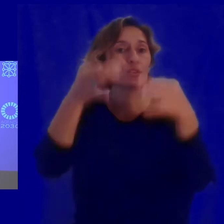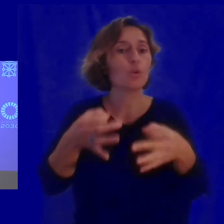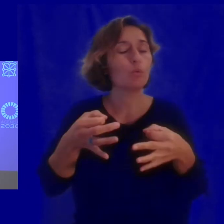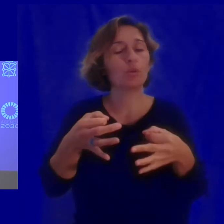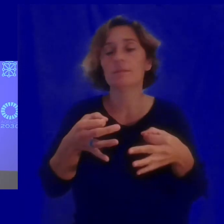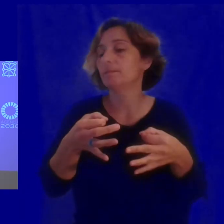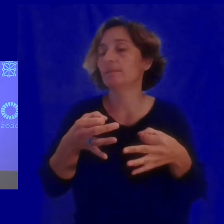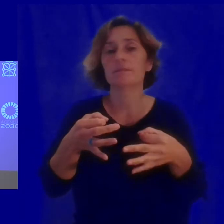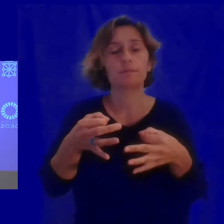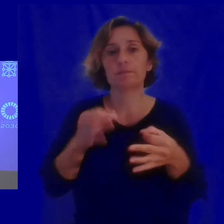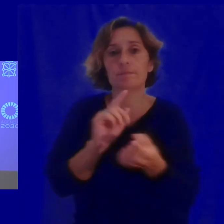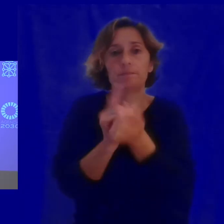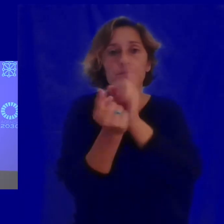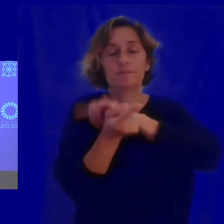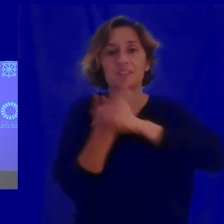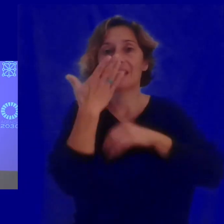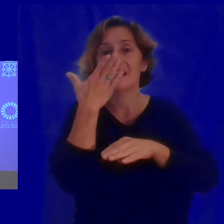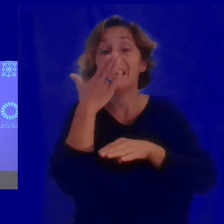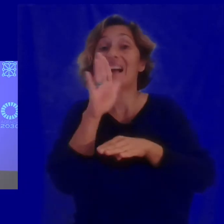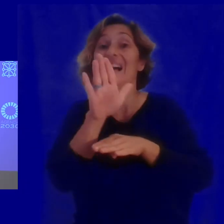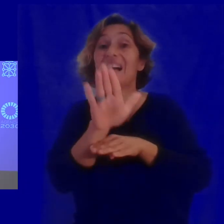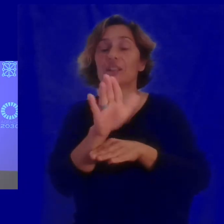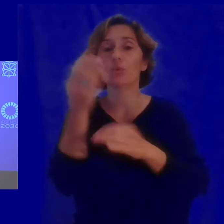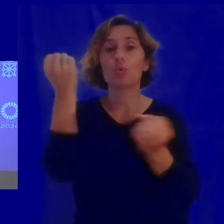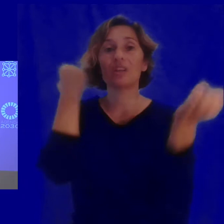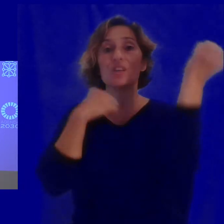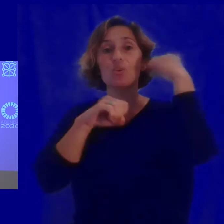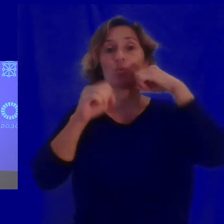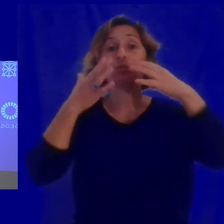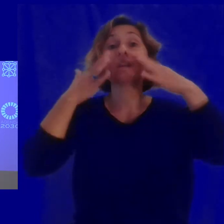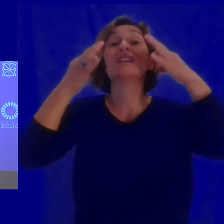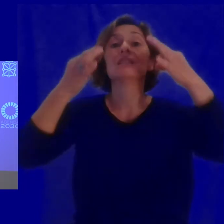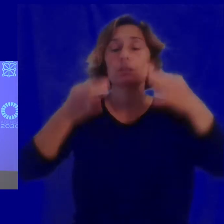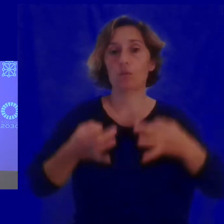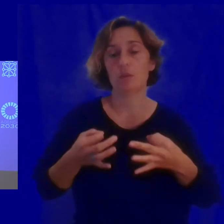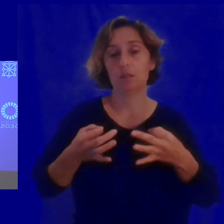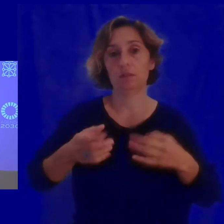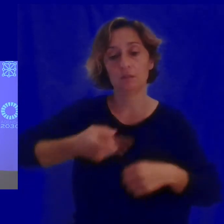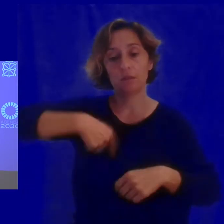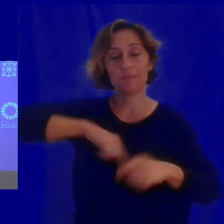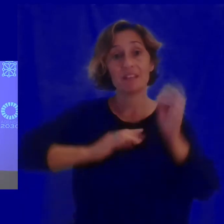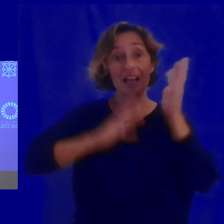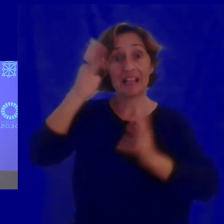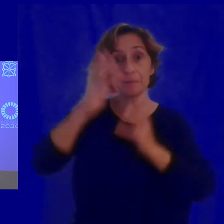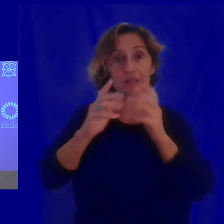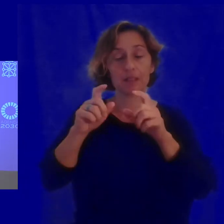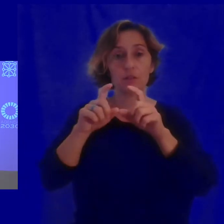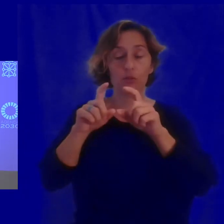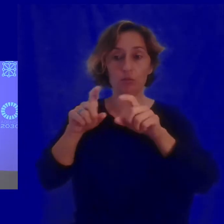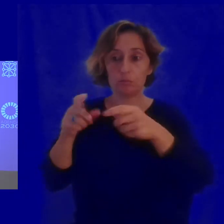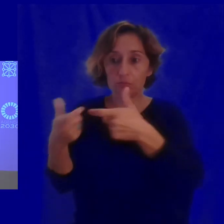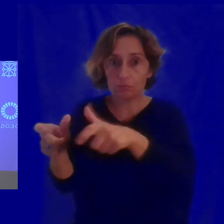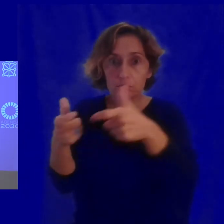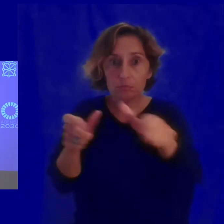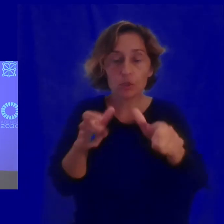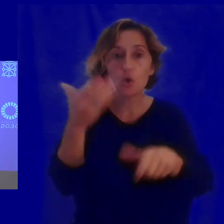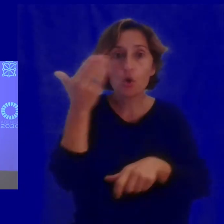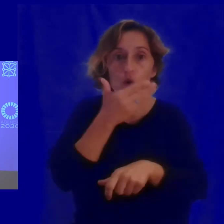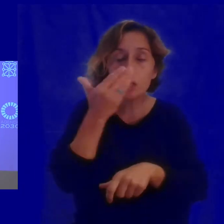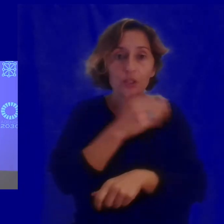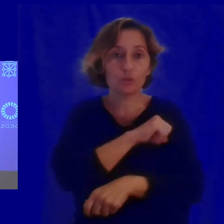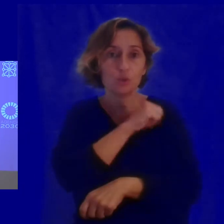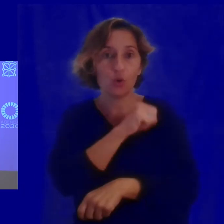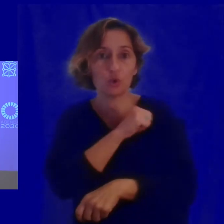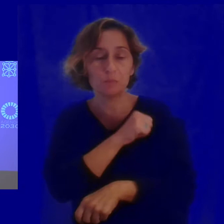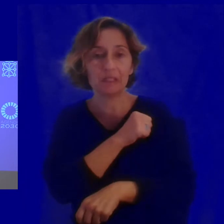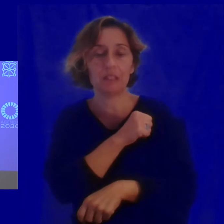sustituirla por la de actitudes y conductas seguras. La Administración, los establecimientos, los colegios, los